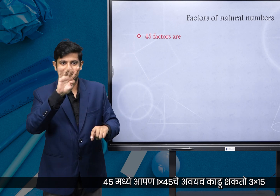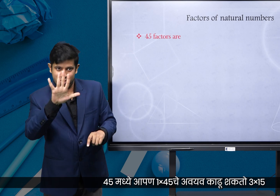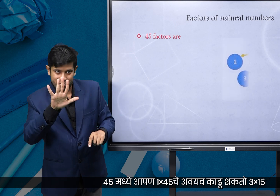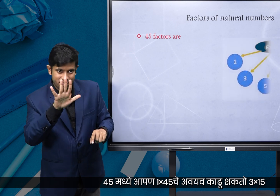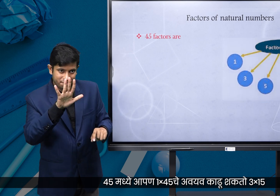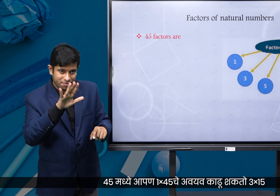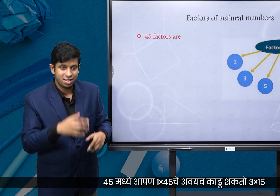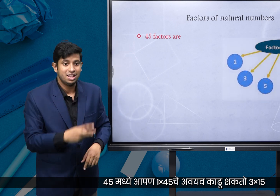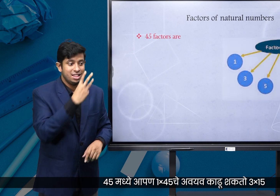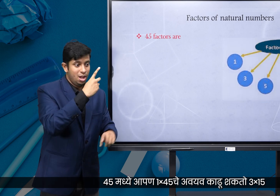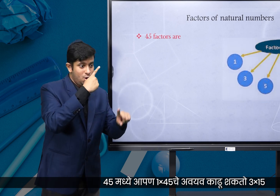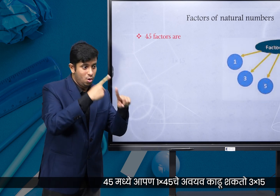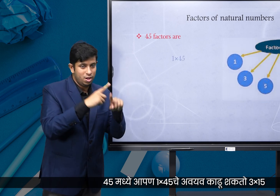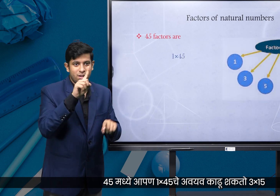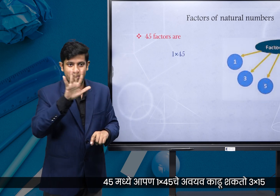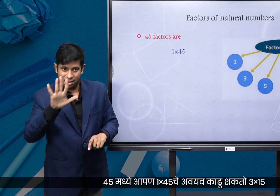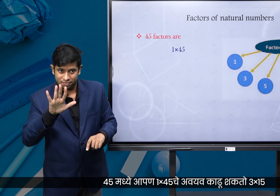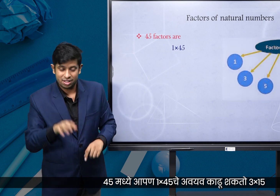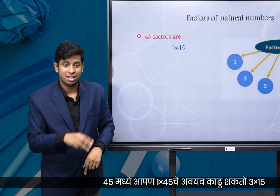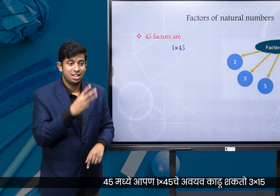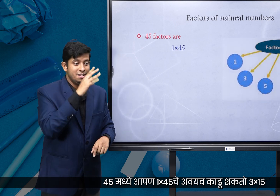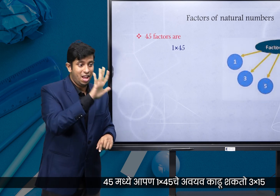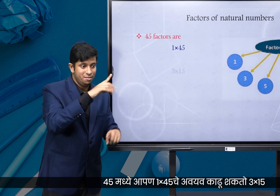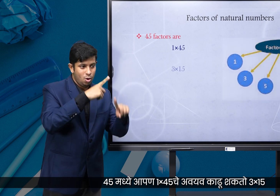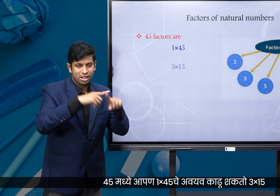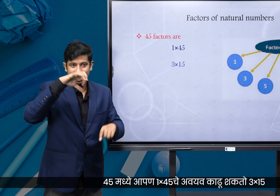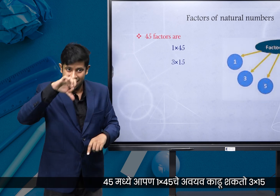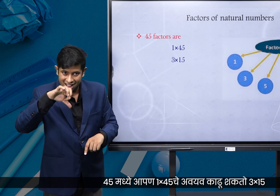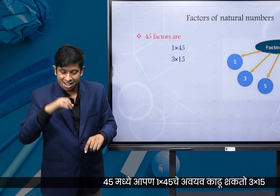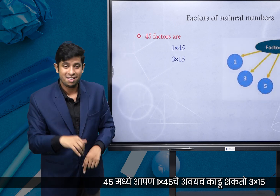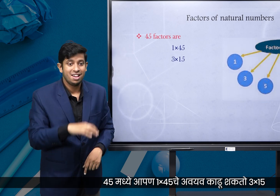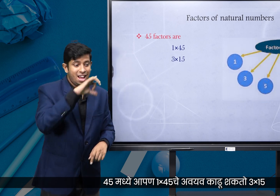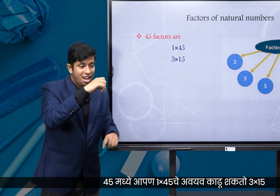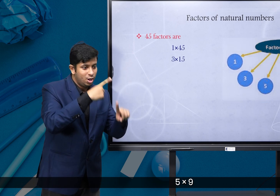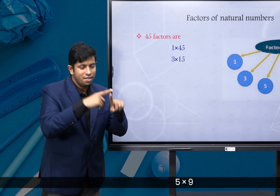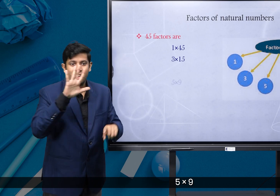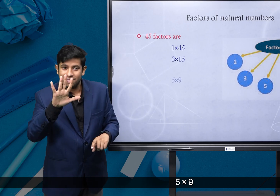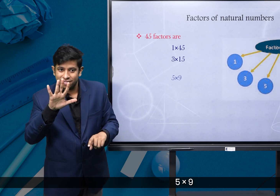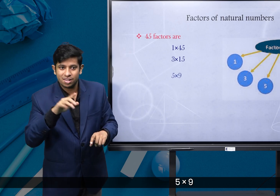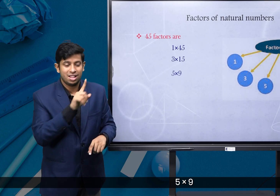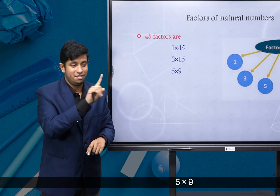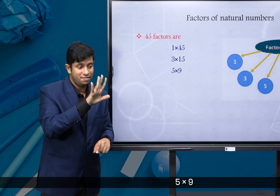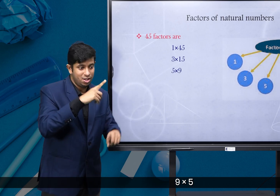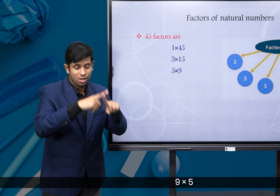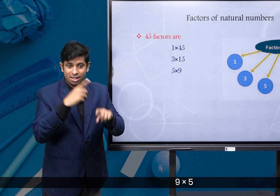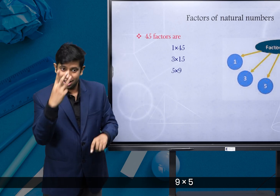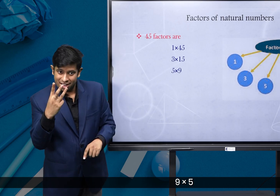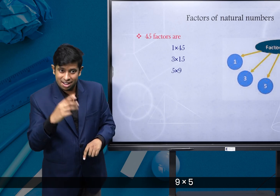पंचेचाळीस मध्ये आपण 1x45 चे अवयव काढू शकतो. 3x15, 5x9,